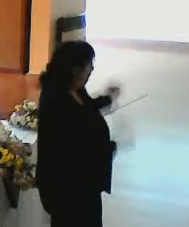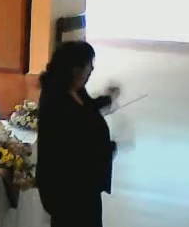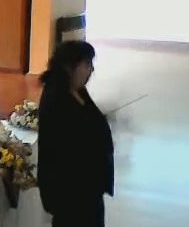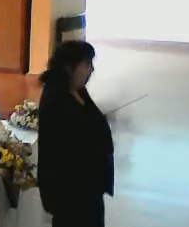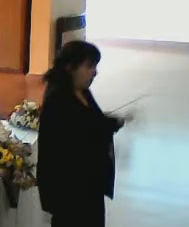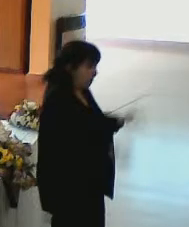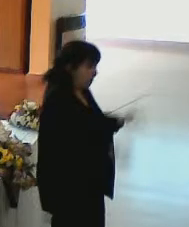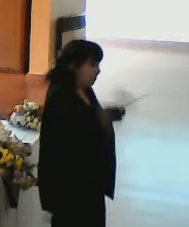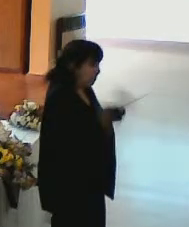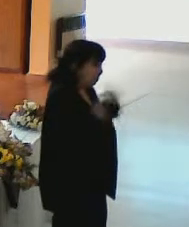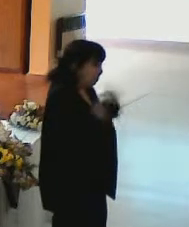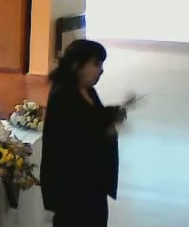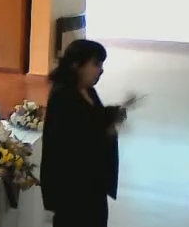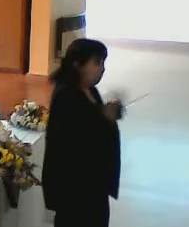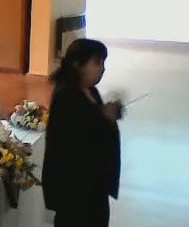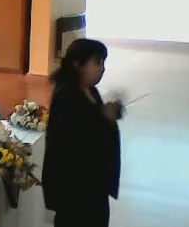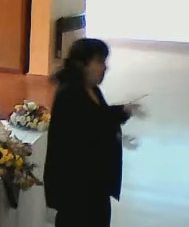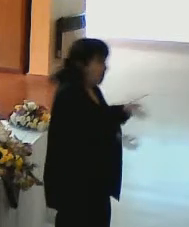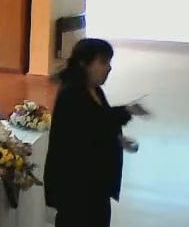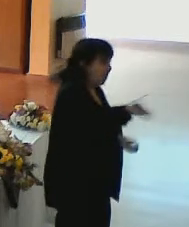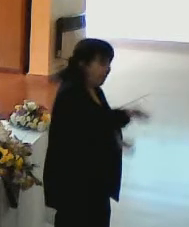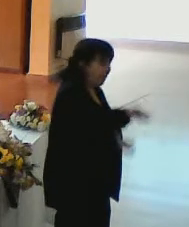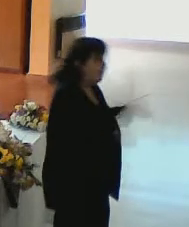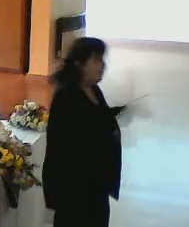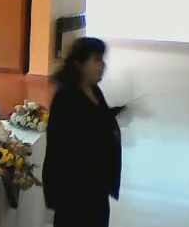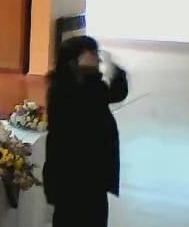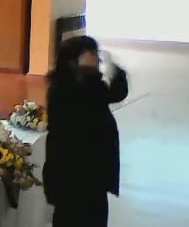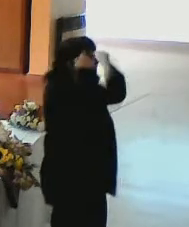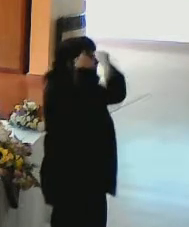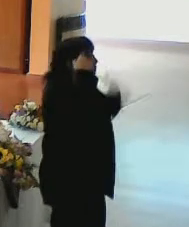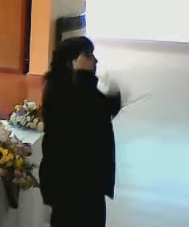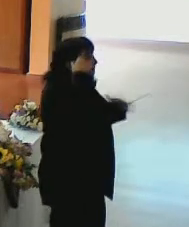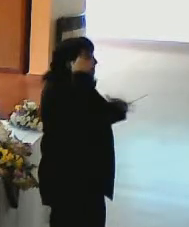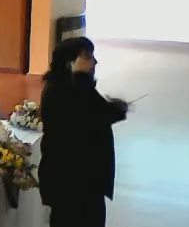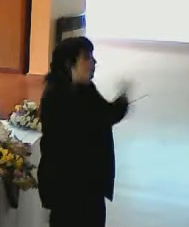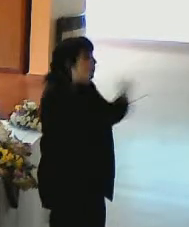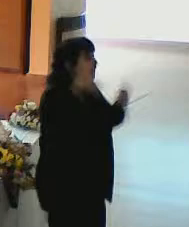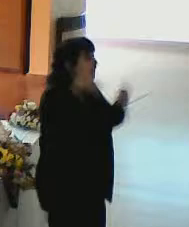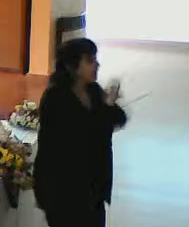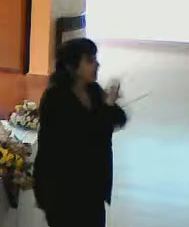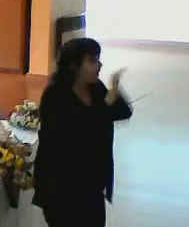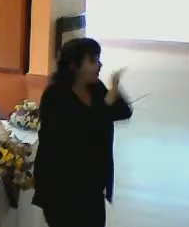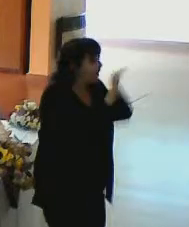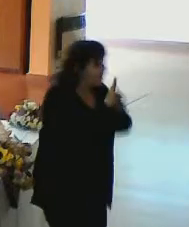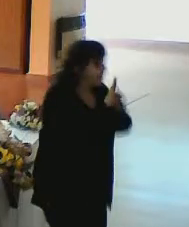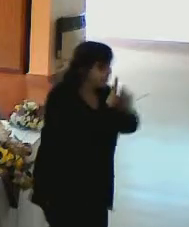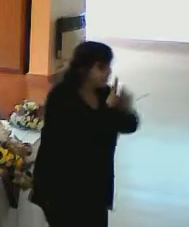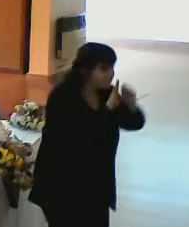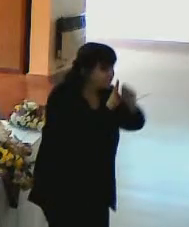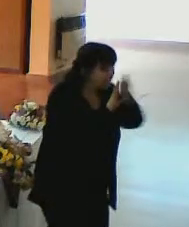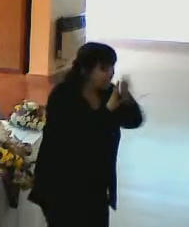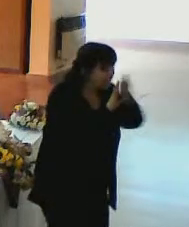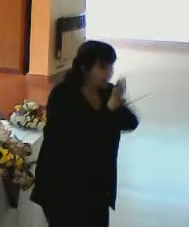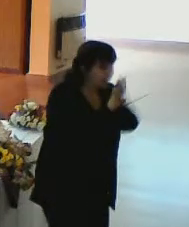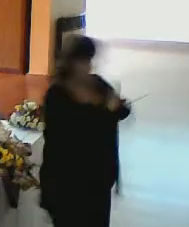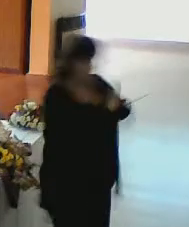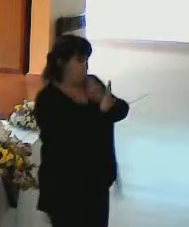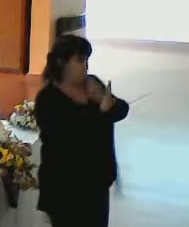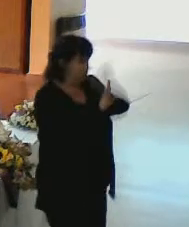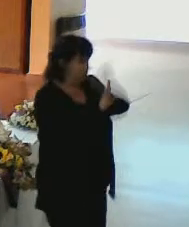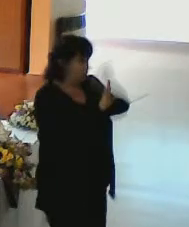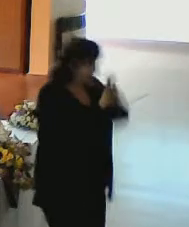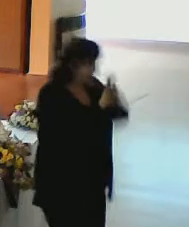que pasó, ¿sí? Y en realidad todo esto anterior estaba pasando dentro de este niño, ¿sí? O sea que es